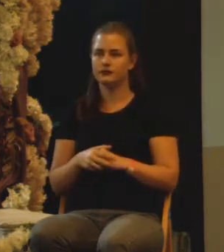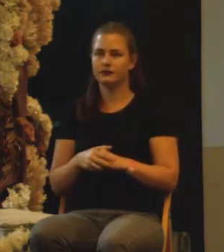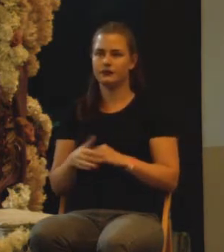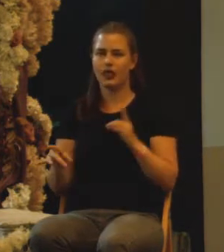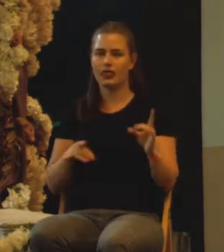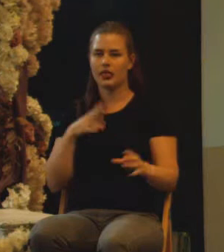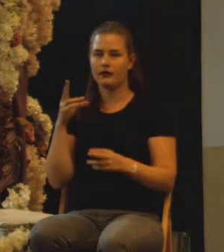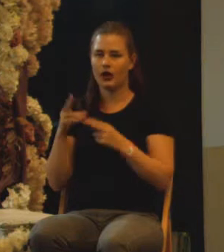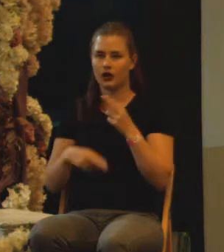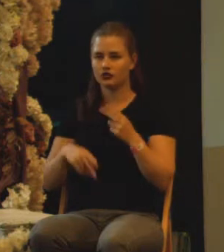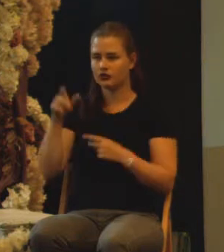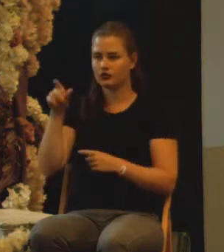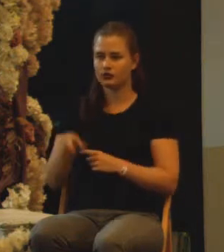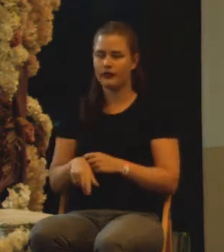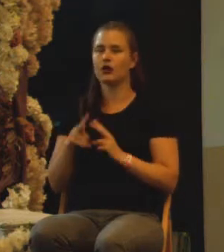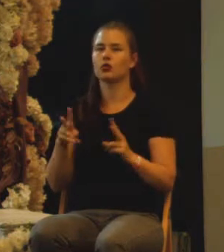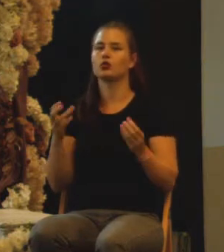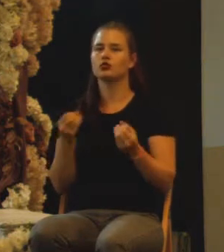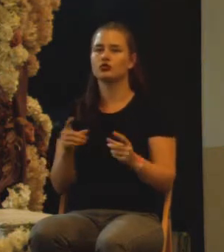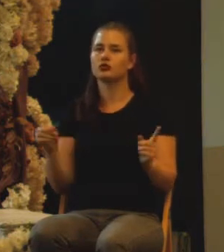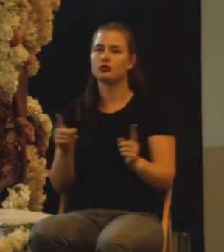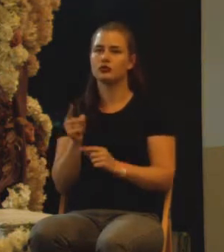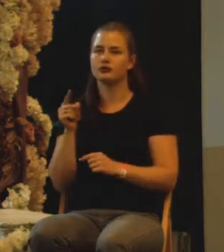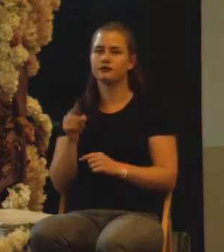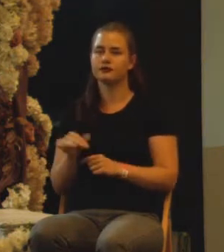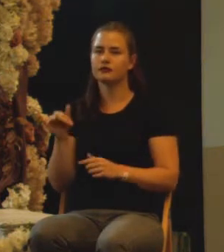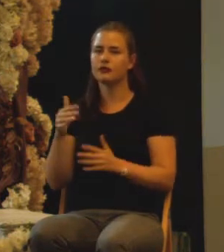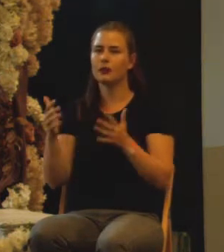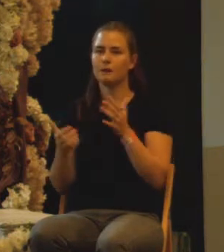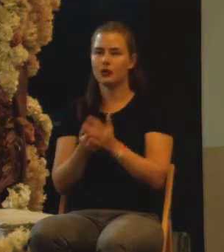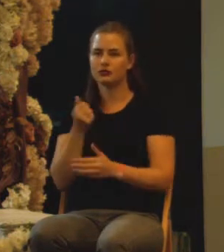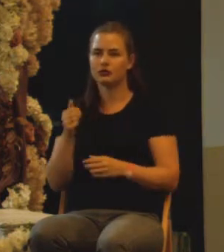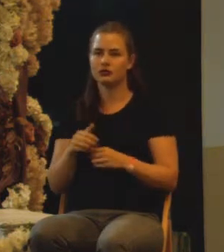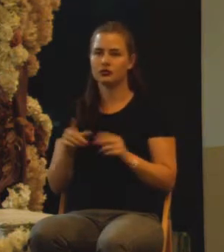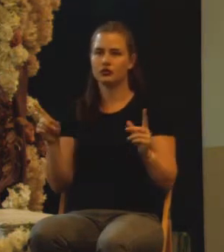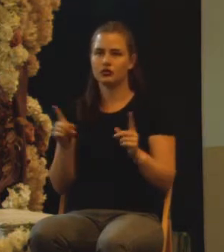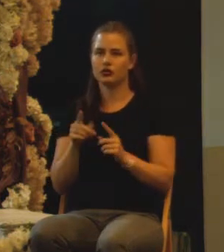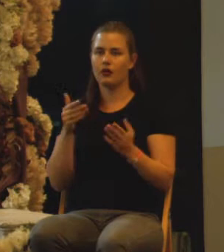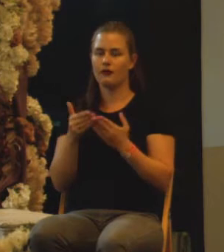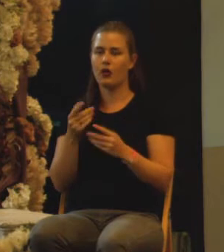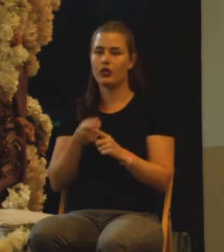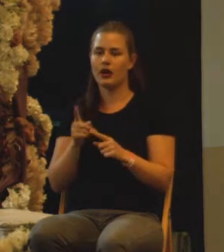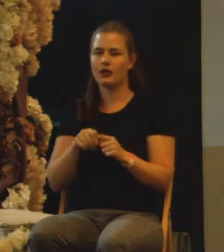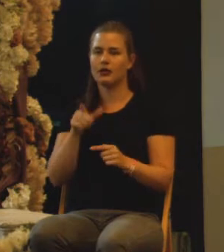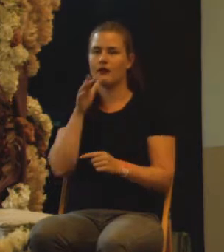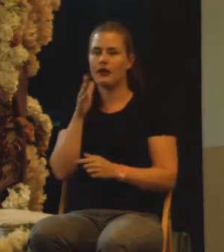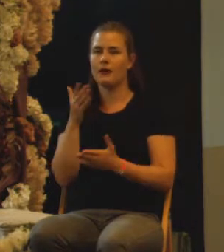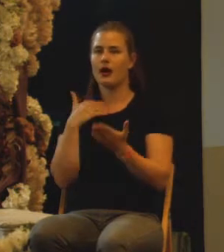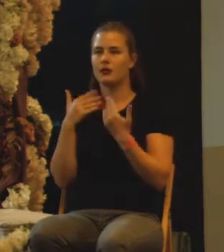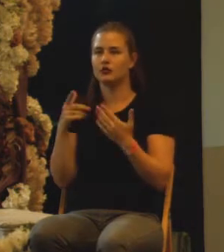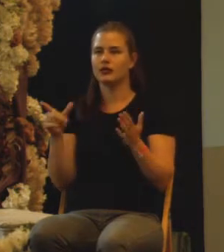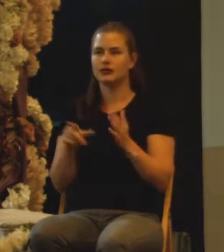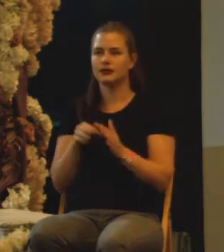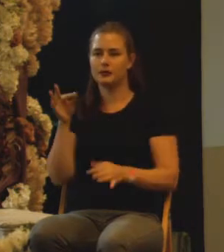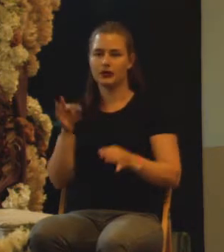нервные окончания человека, кто-то еще что-то. И получается, что вот это время общения с